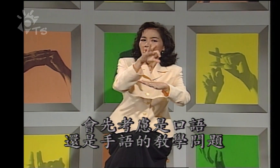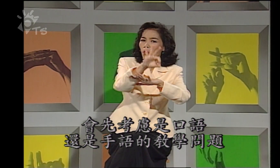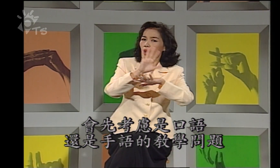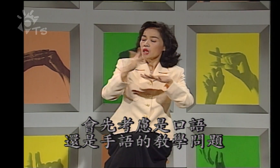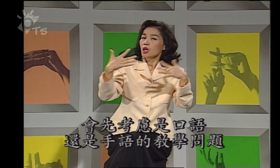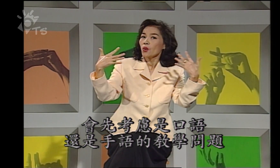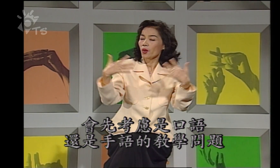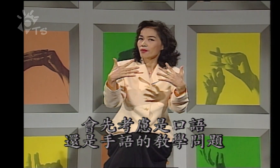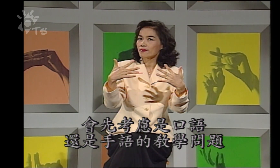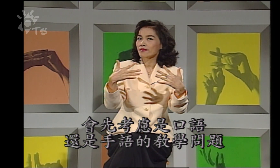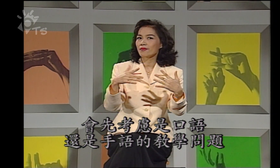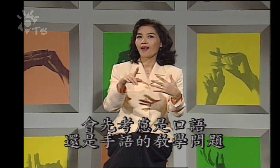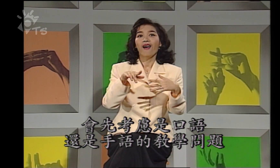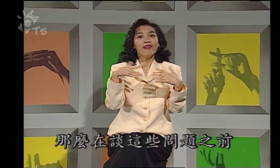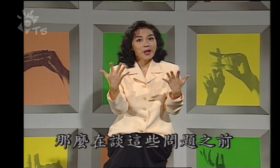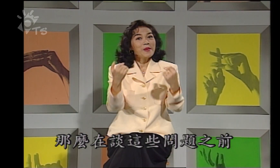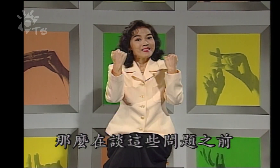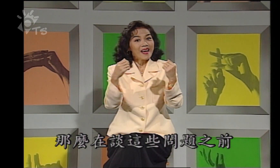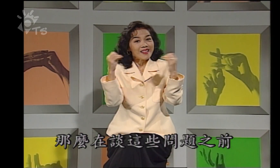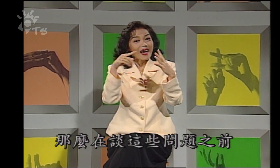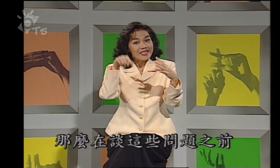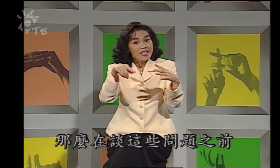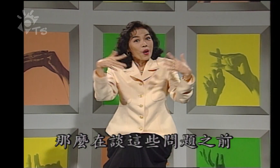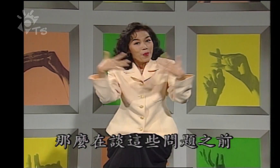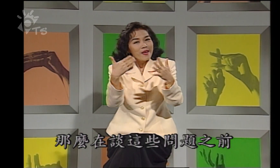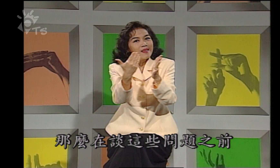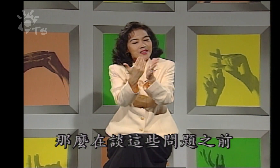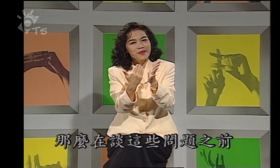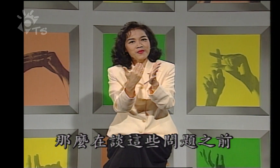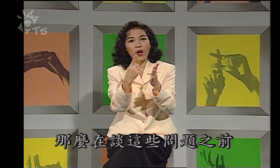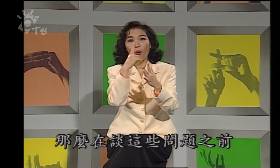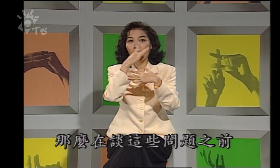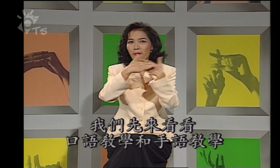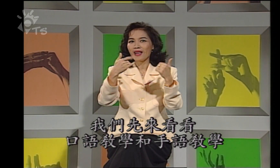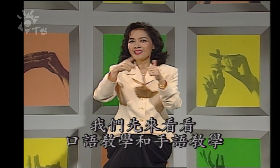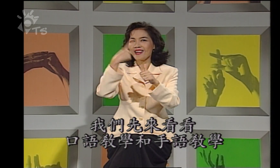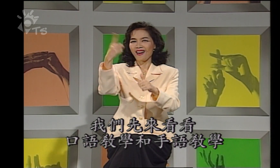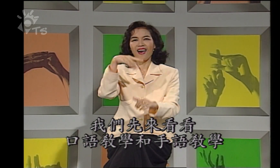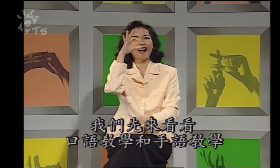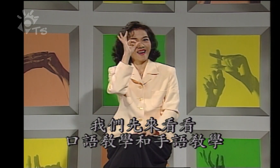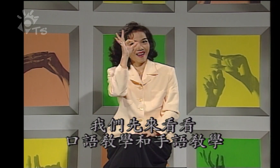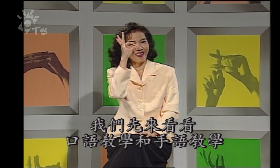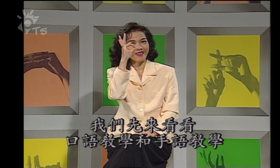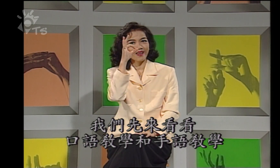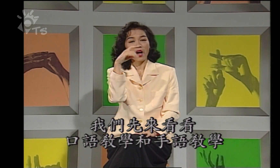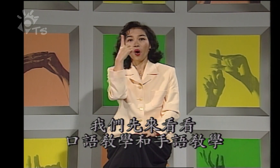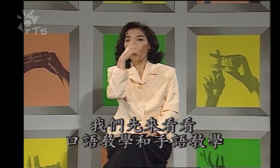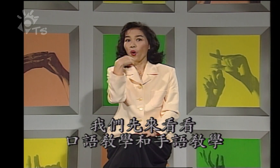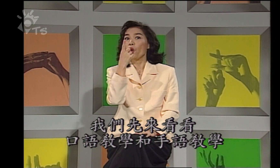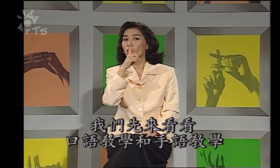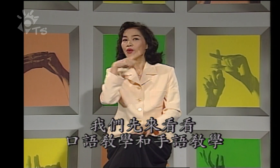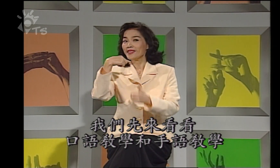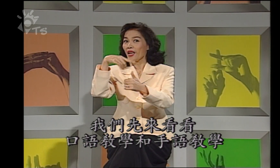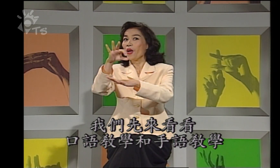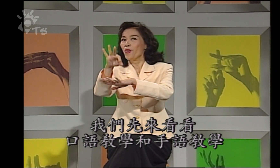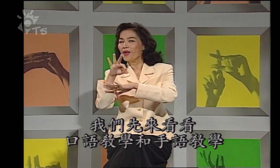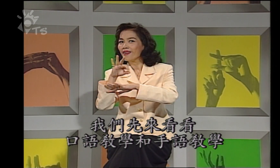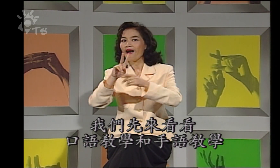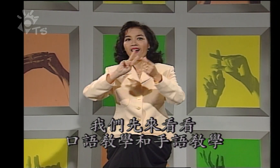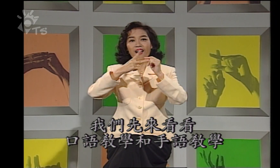学的问题。那么在谈这些问题之前，我们先来看看口语教学和